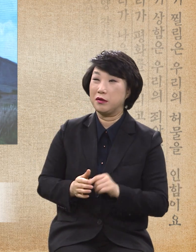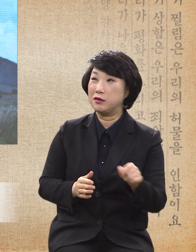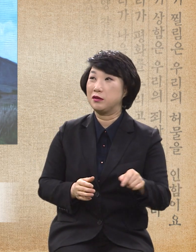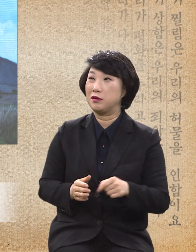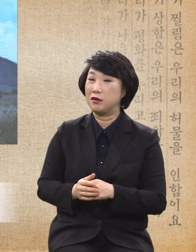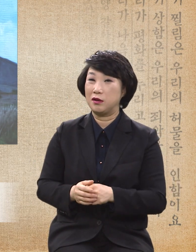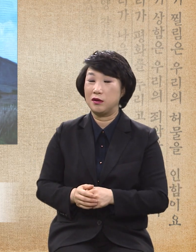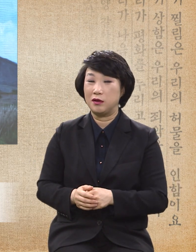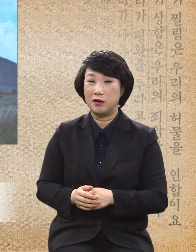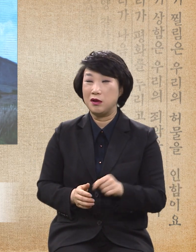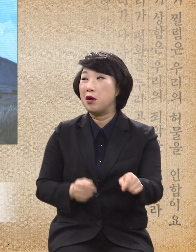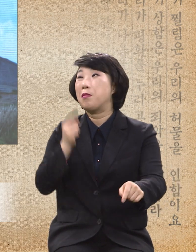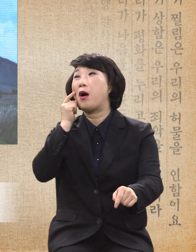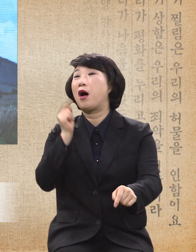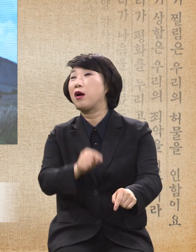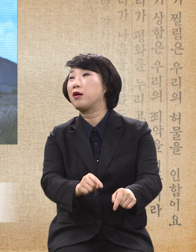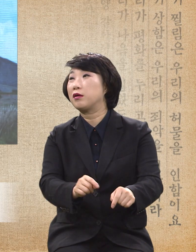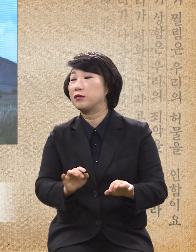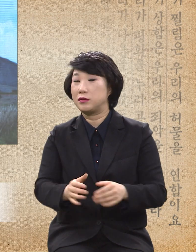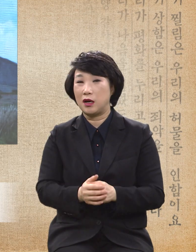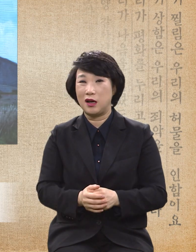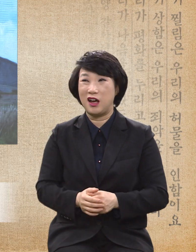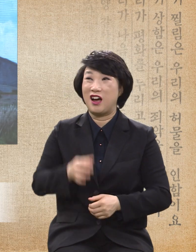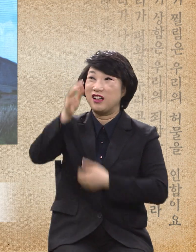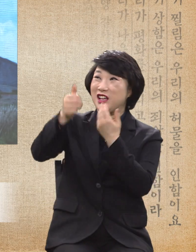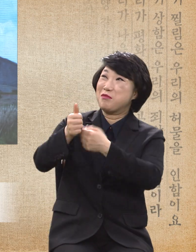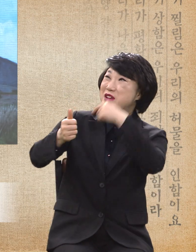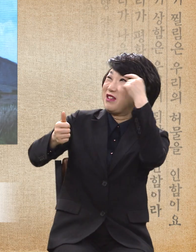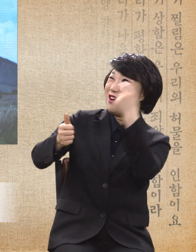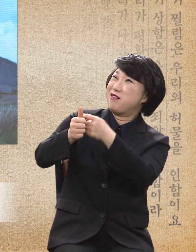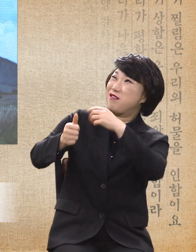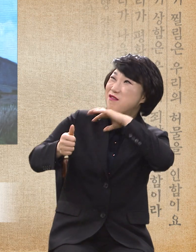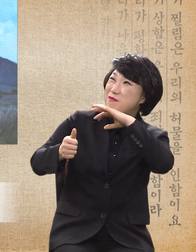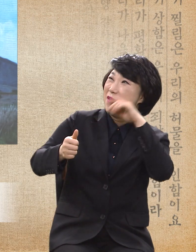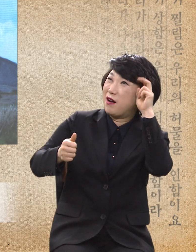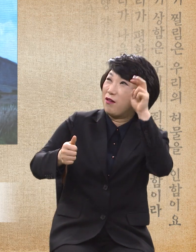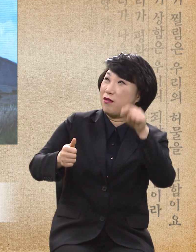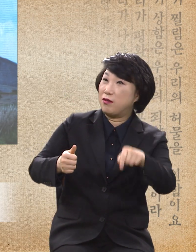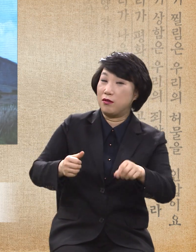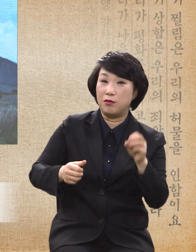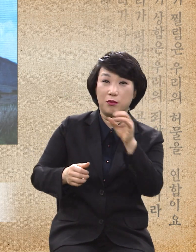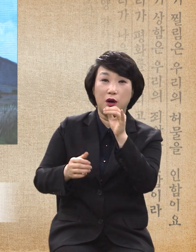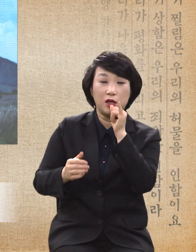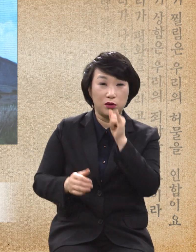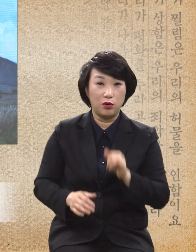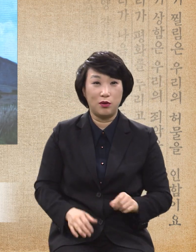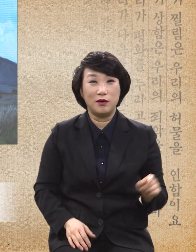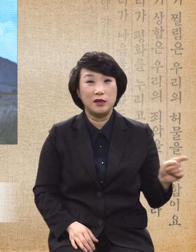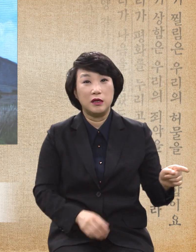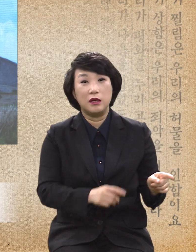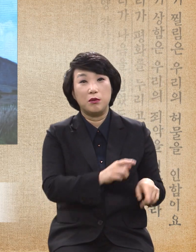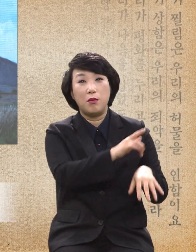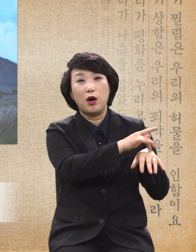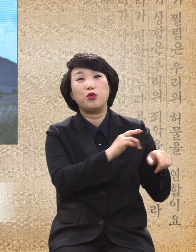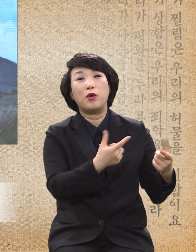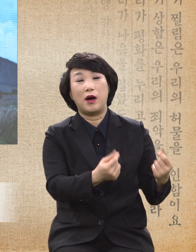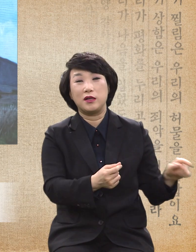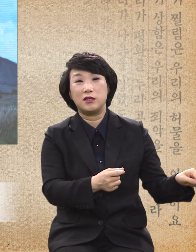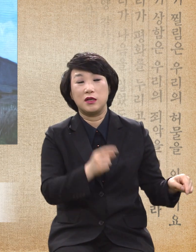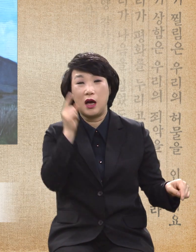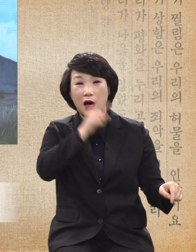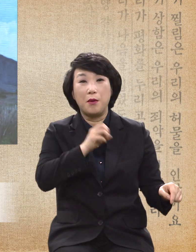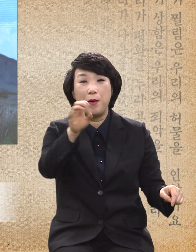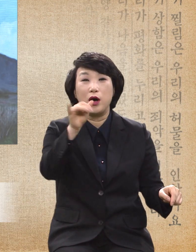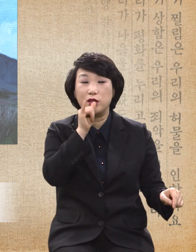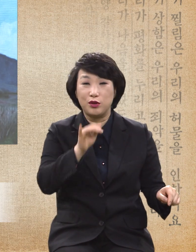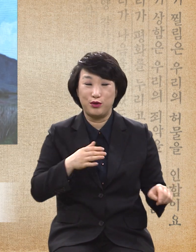손을 펴서 내려치면 하나님을 욕하고 원망할 것입니다. 이런 이님이 우리는